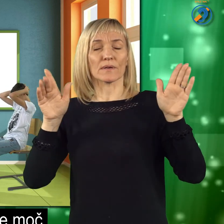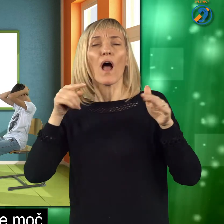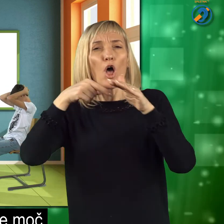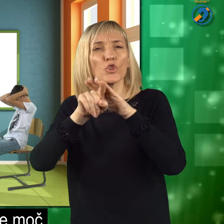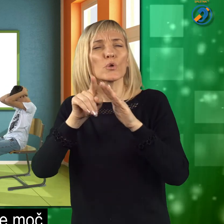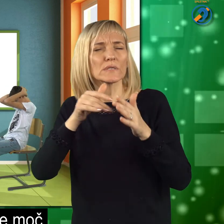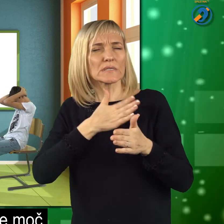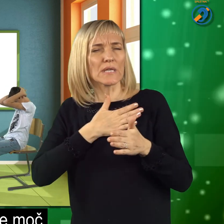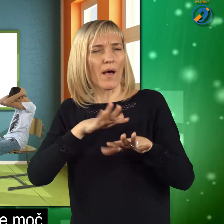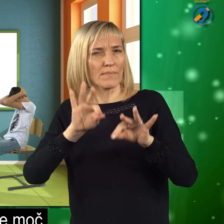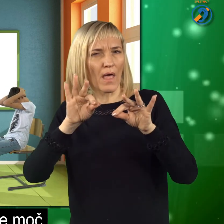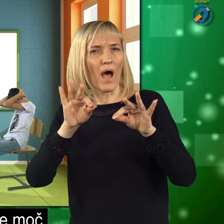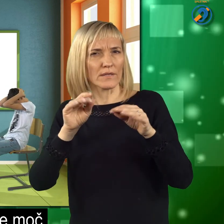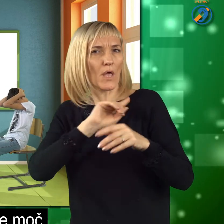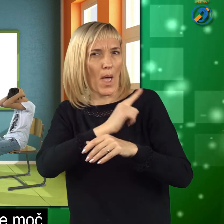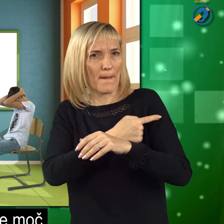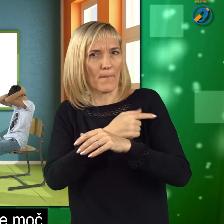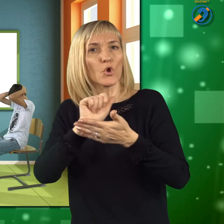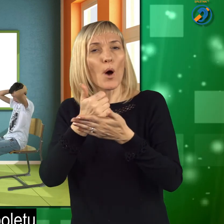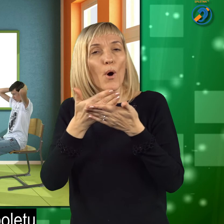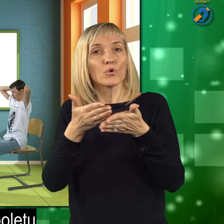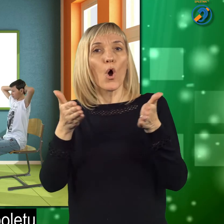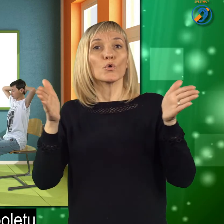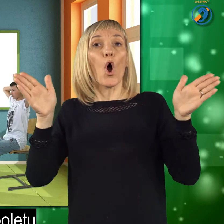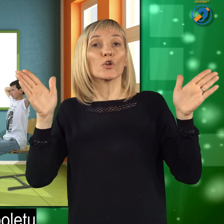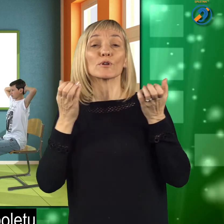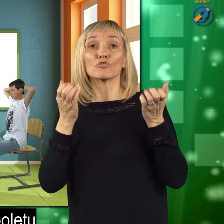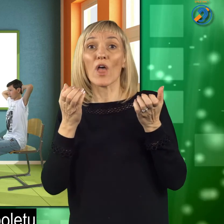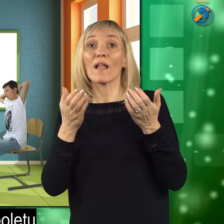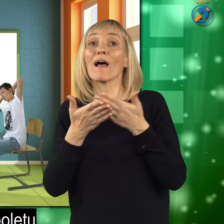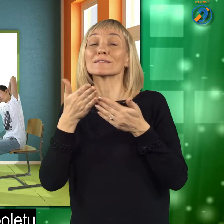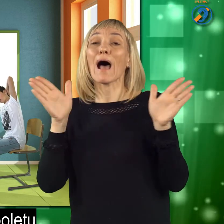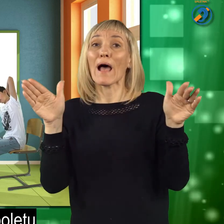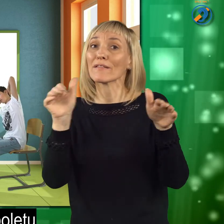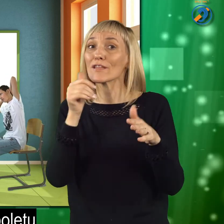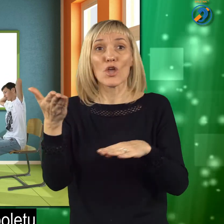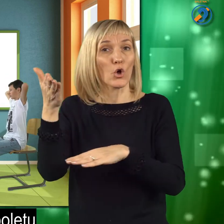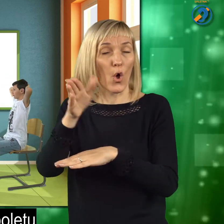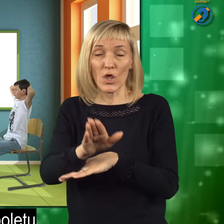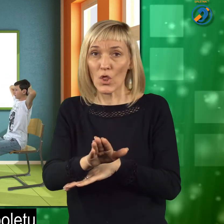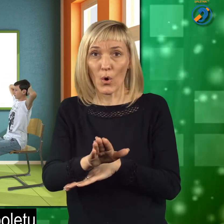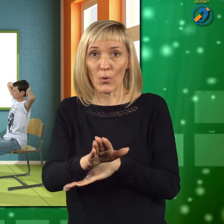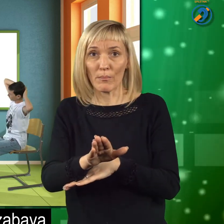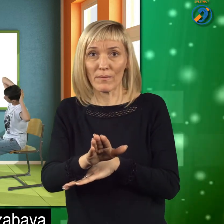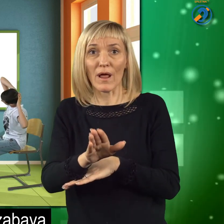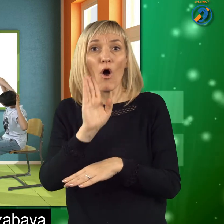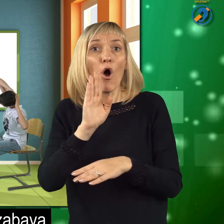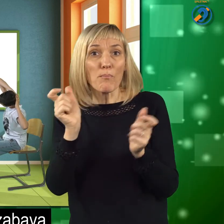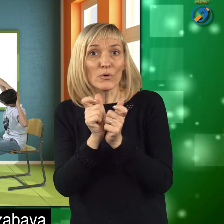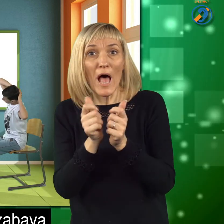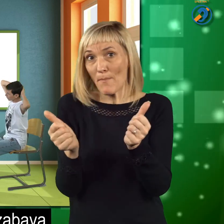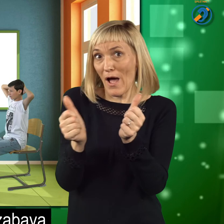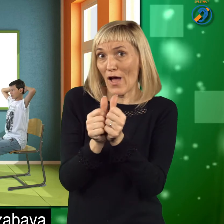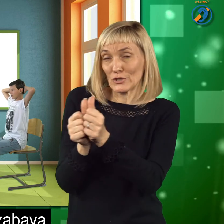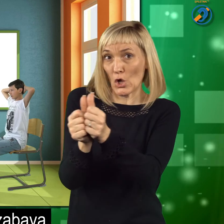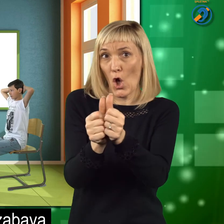najde moč, ponovno jih razpre. Želja po poletu nikoli ne zamre. Sledi zabava z metuljem